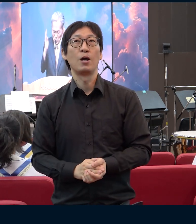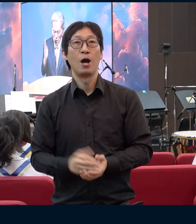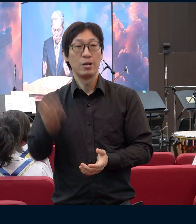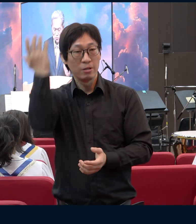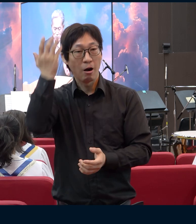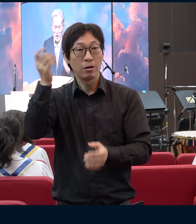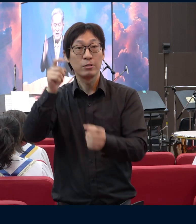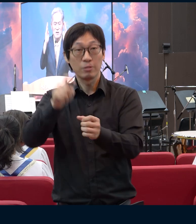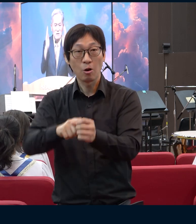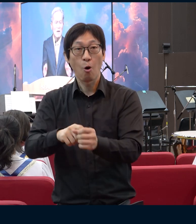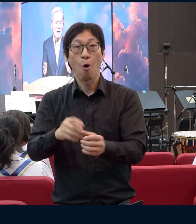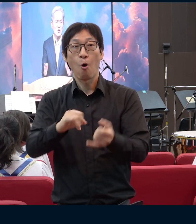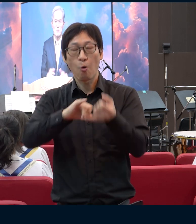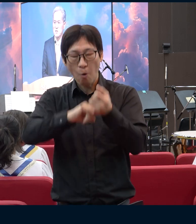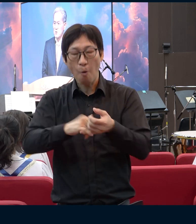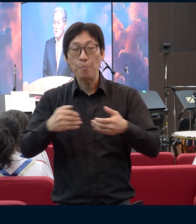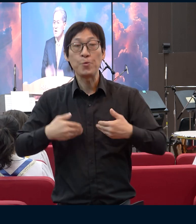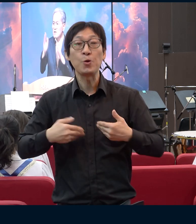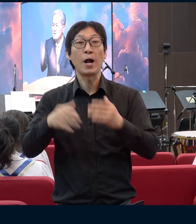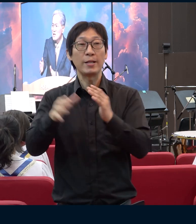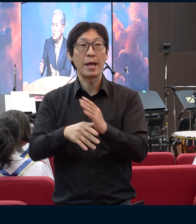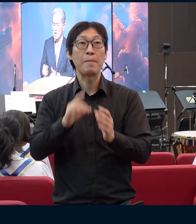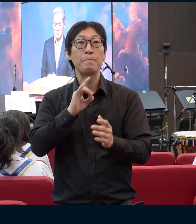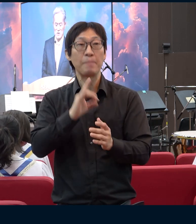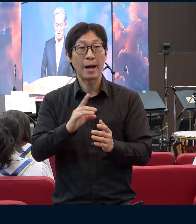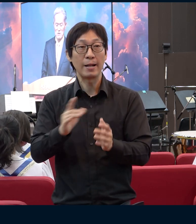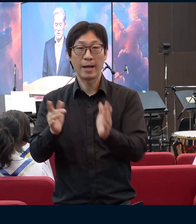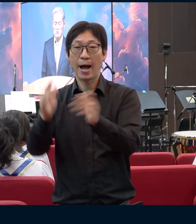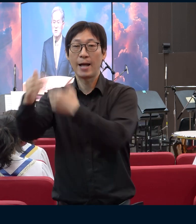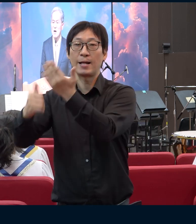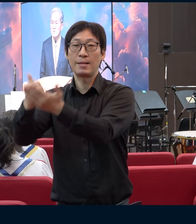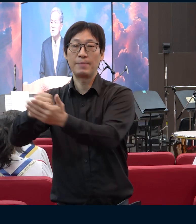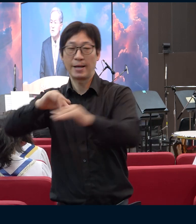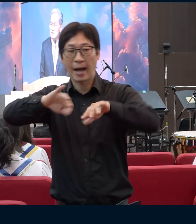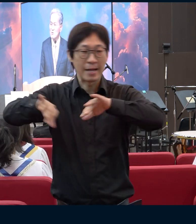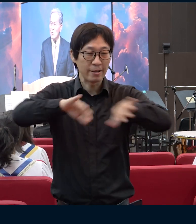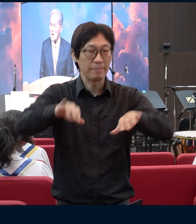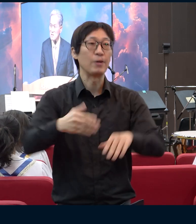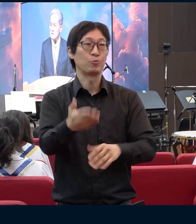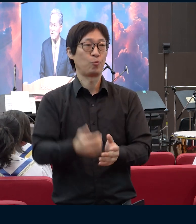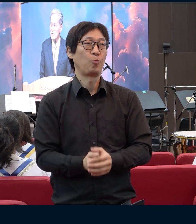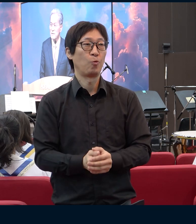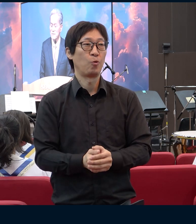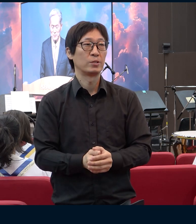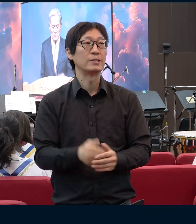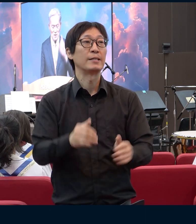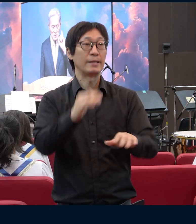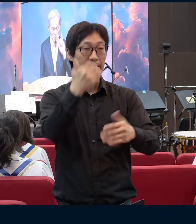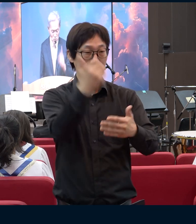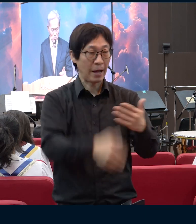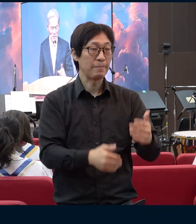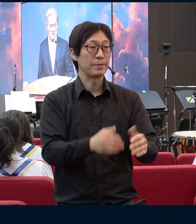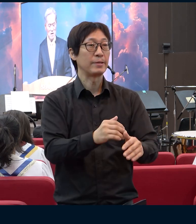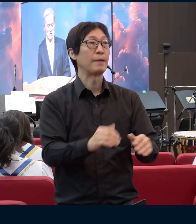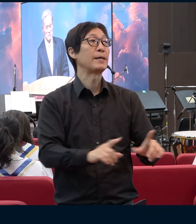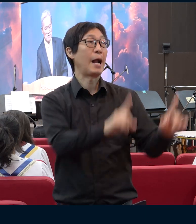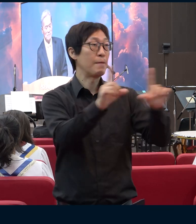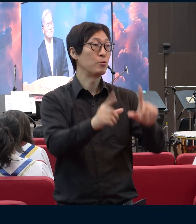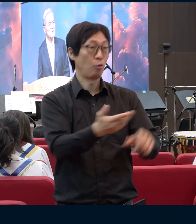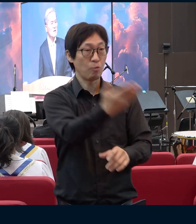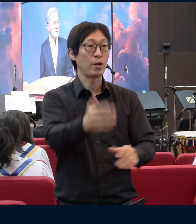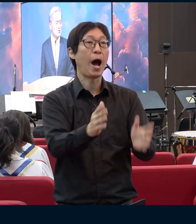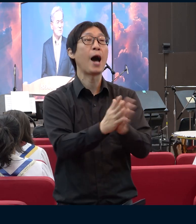꼭 필요한 부분에 그때 간섭하시고 그때 인도하시면서 우리 삶을 인도하시는 거예요. 예수님도